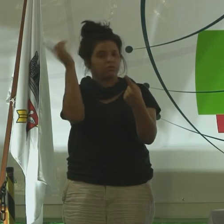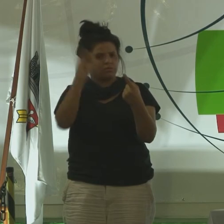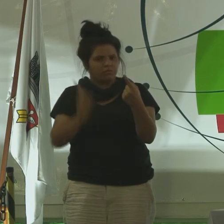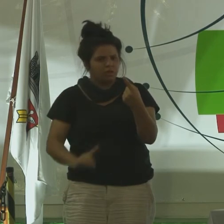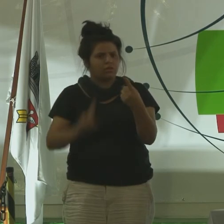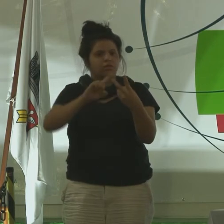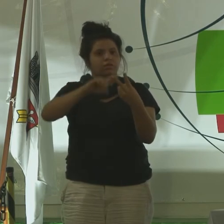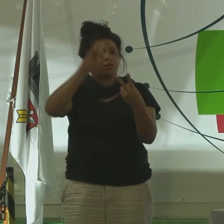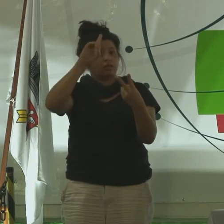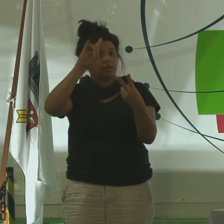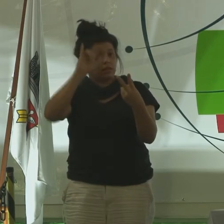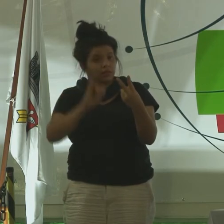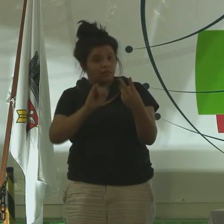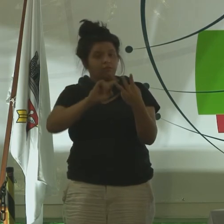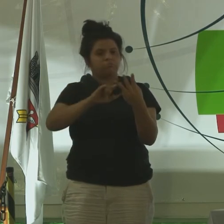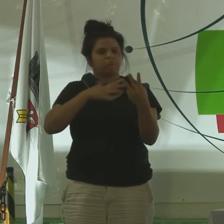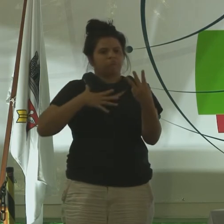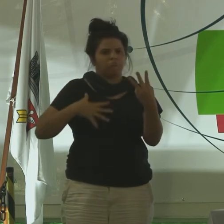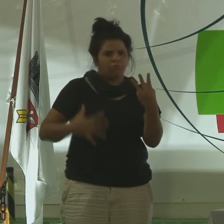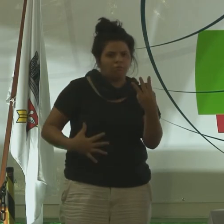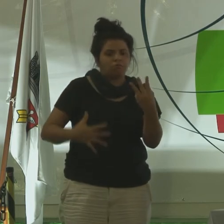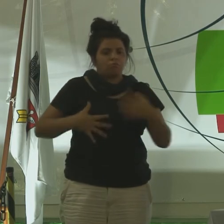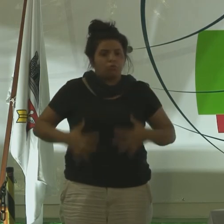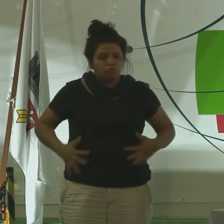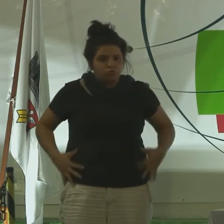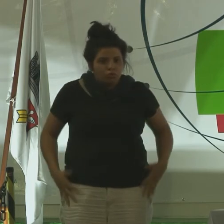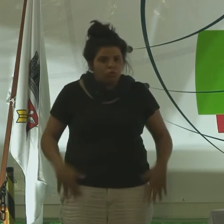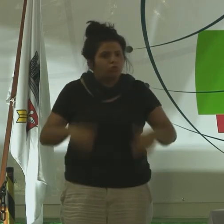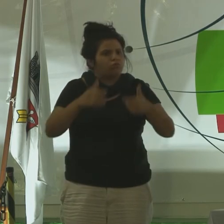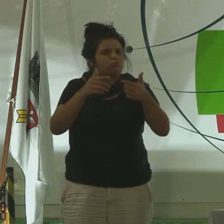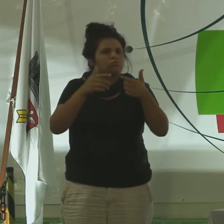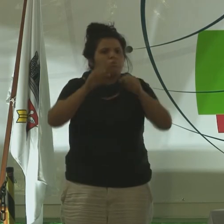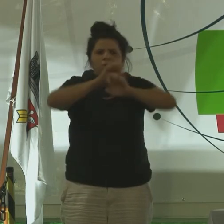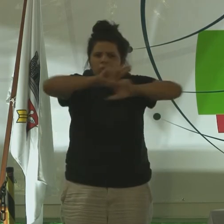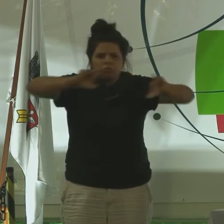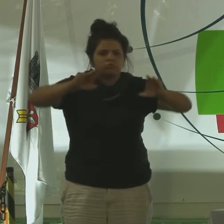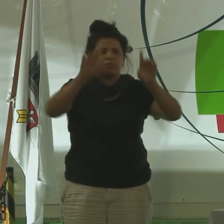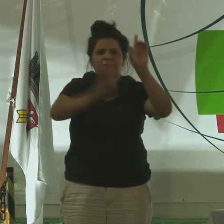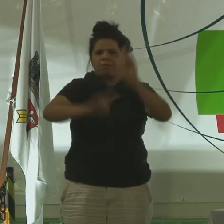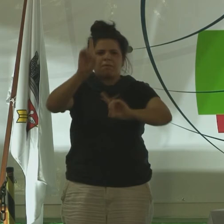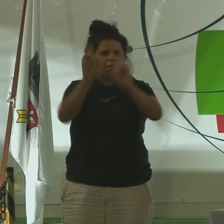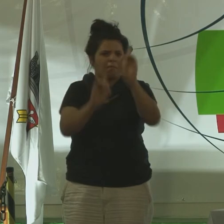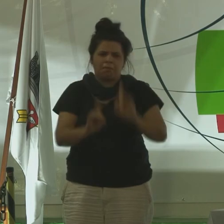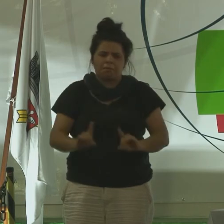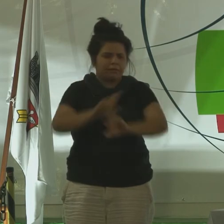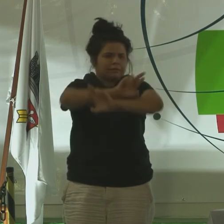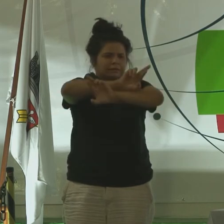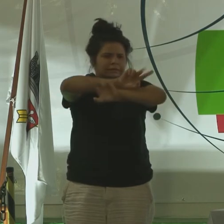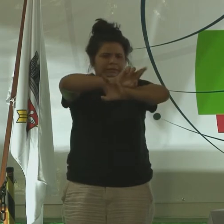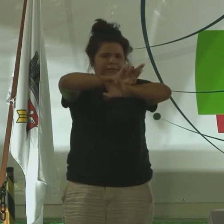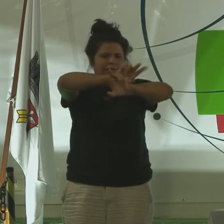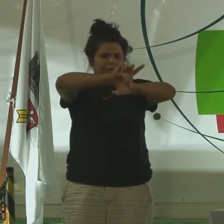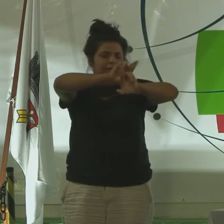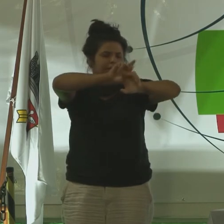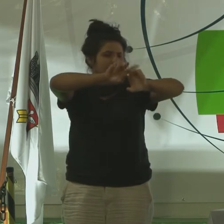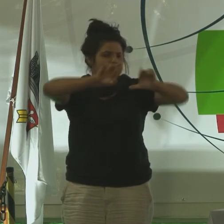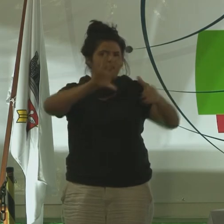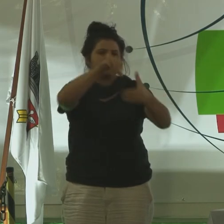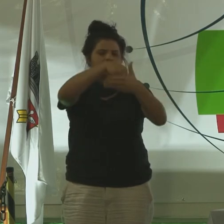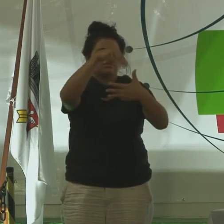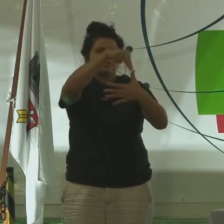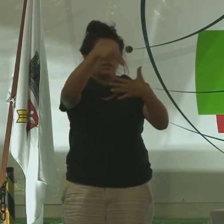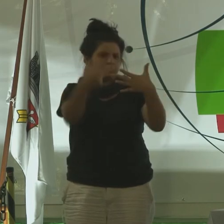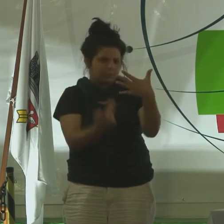ela intelectual, sensorial, motora, múltipla, né? A pessoa com altas habilidades de educação e o